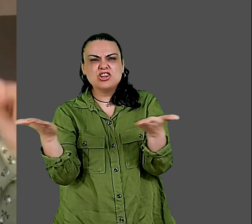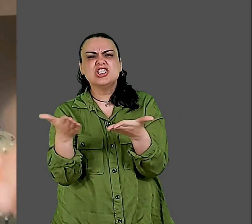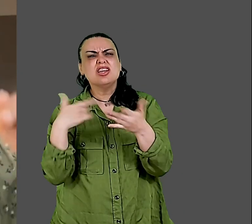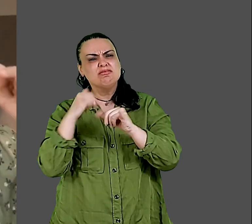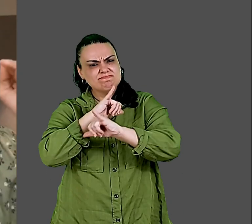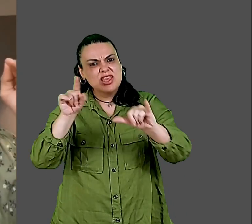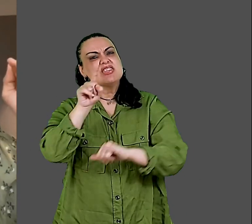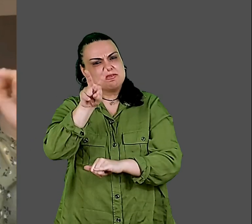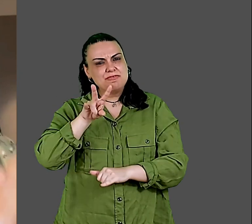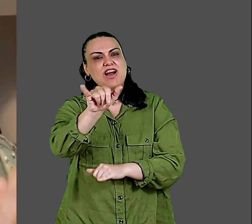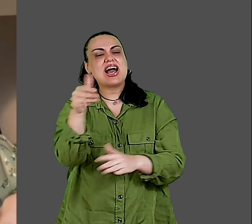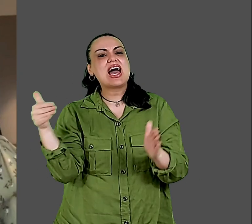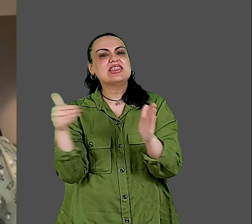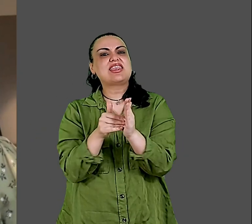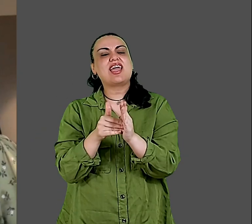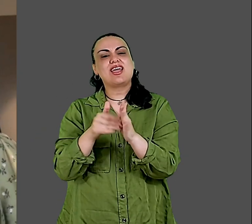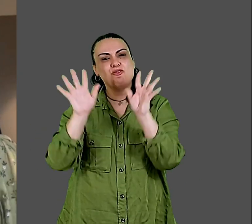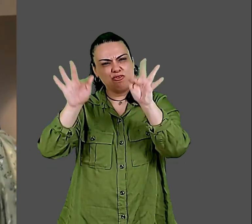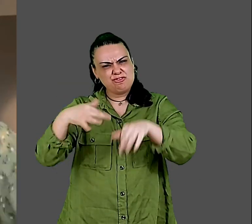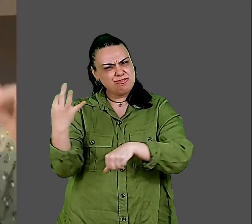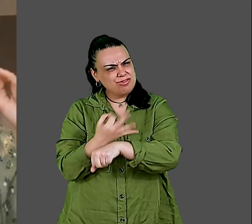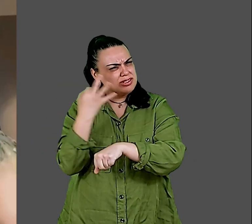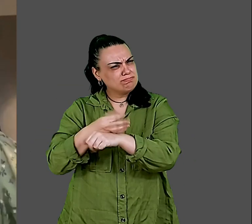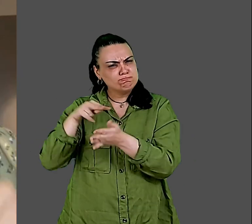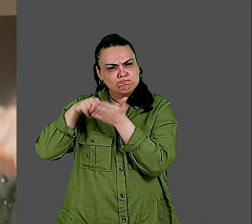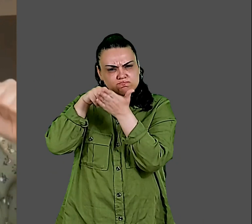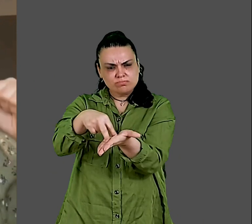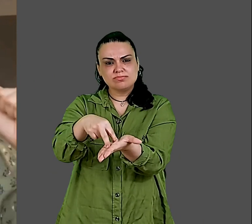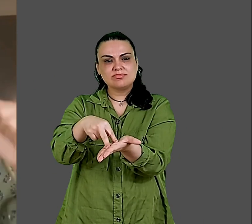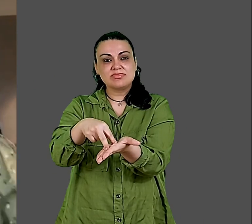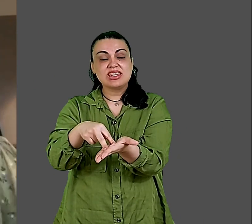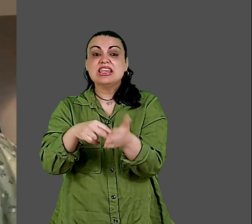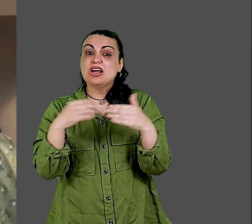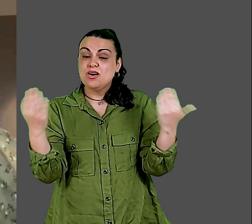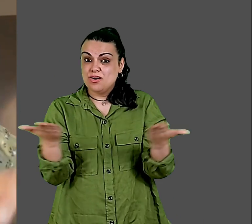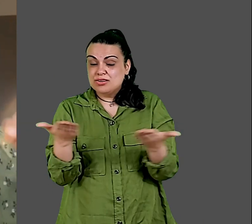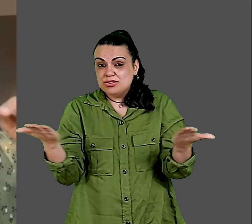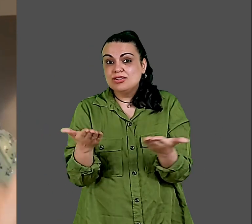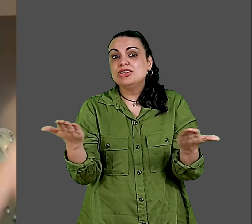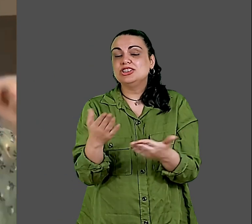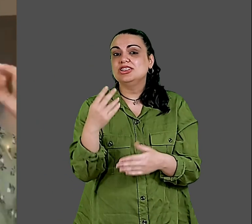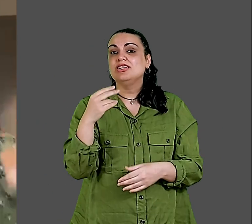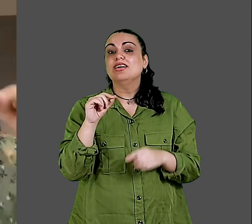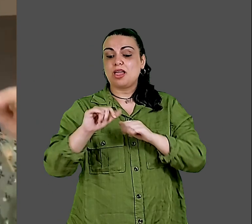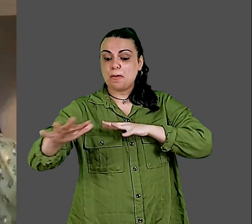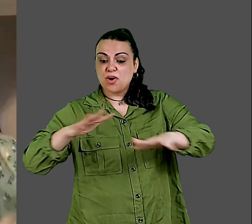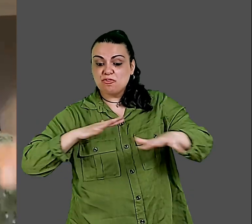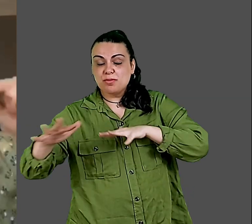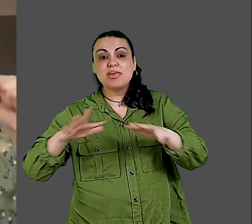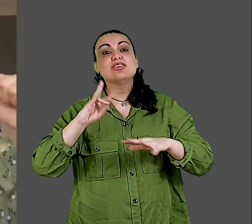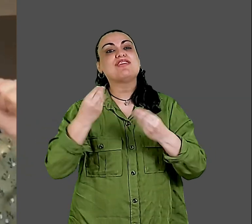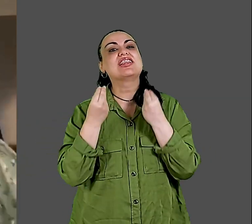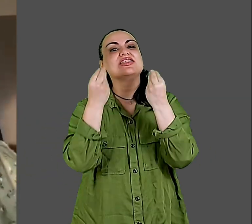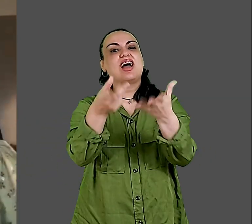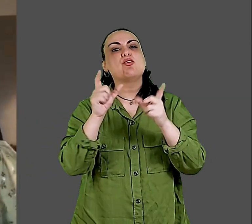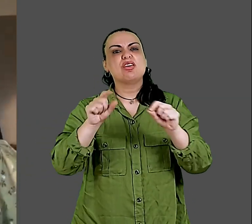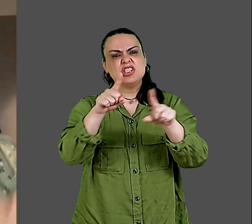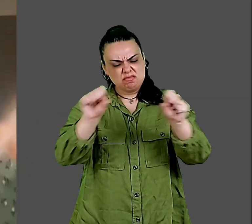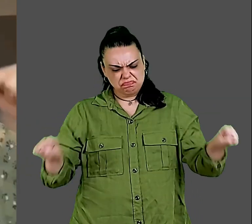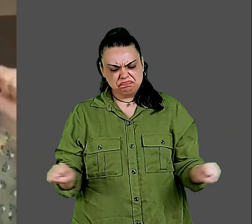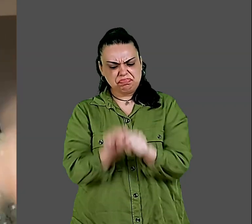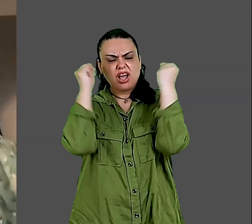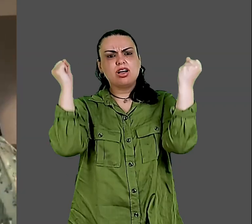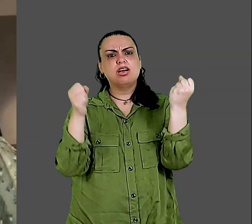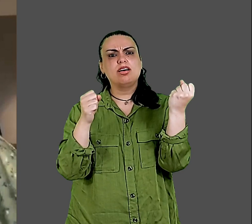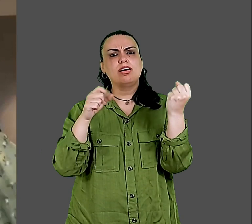Esse movimento vai ser na sua vida um dos primeiros pontos de partida onde você vai começar a quebrar o ciclo da inconstância,